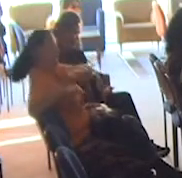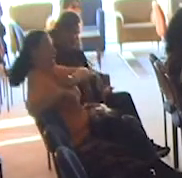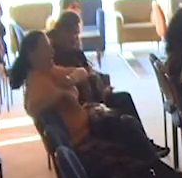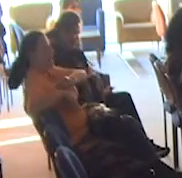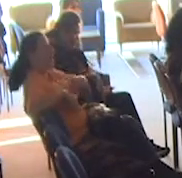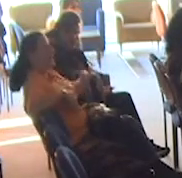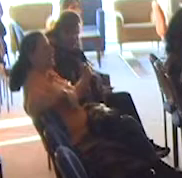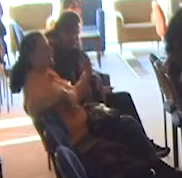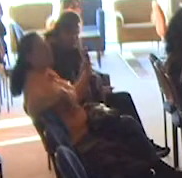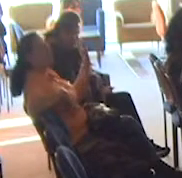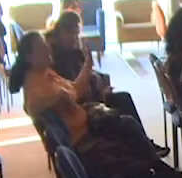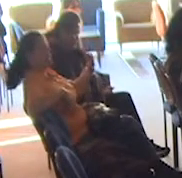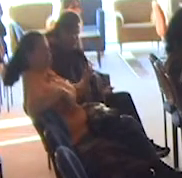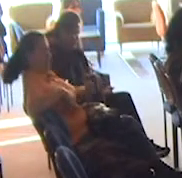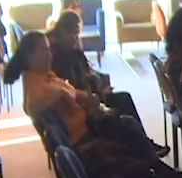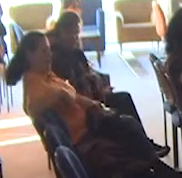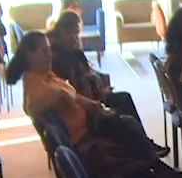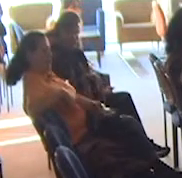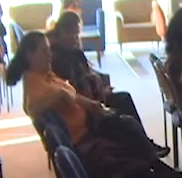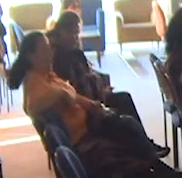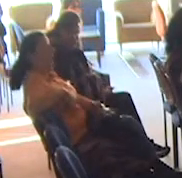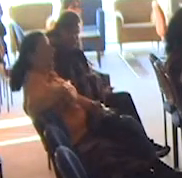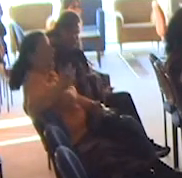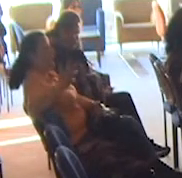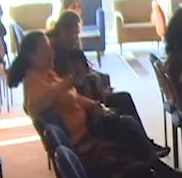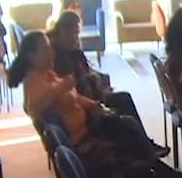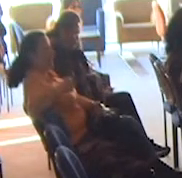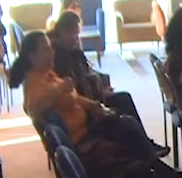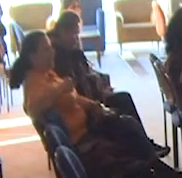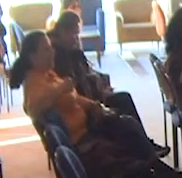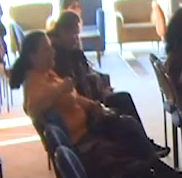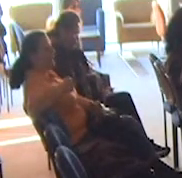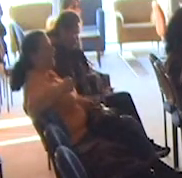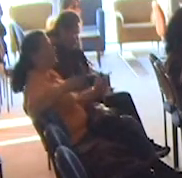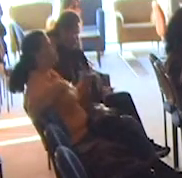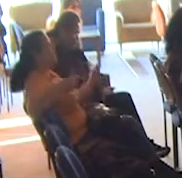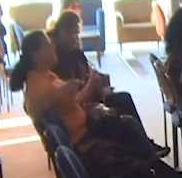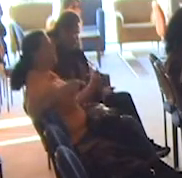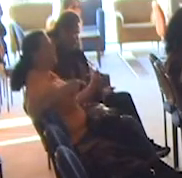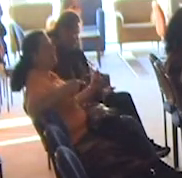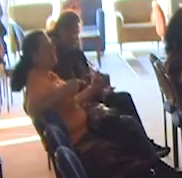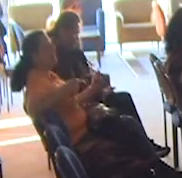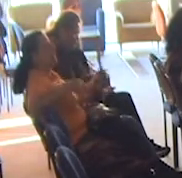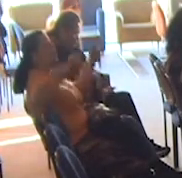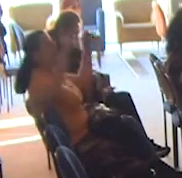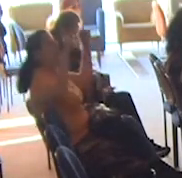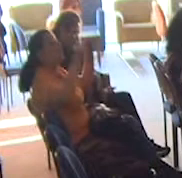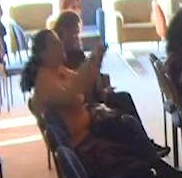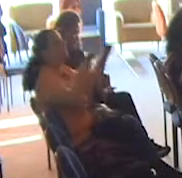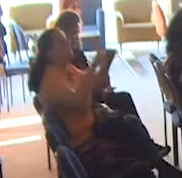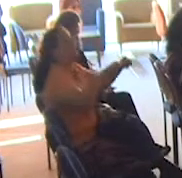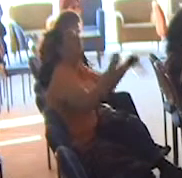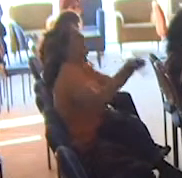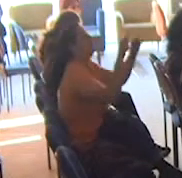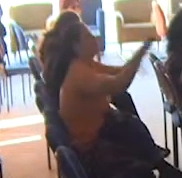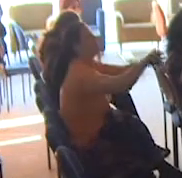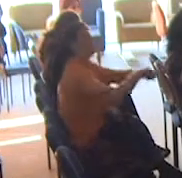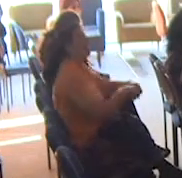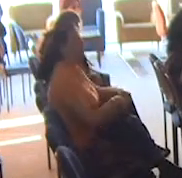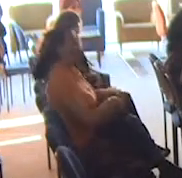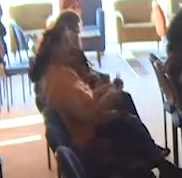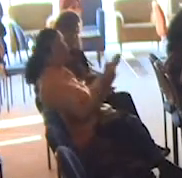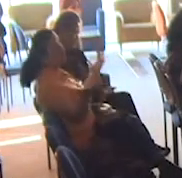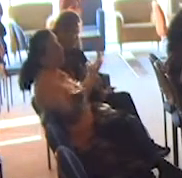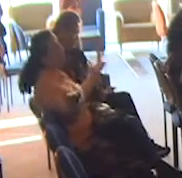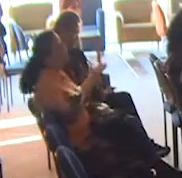viene con la noción de lo que es la comunicación aumentativa y alternativa, y yo le vendo la idea de que usted